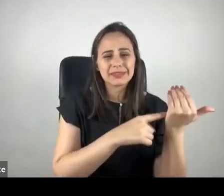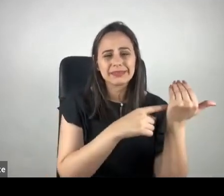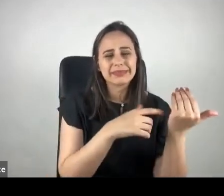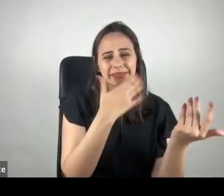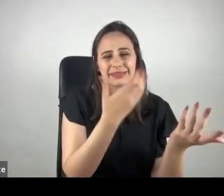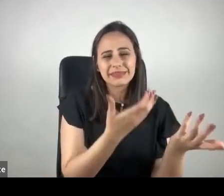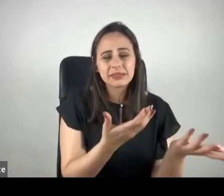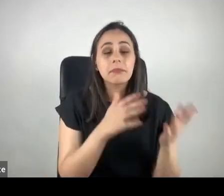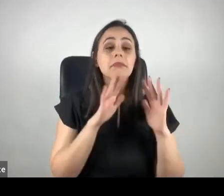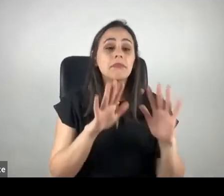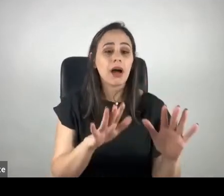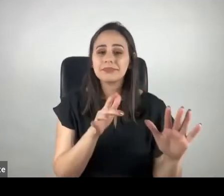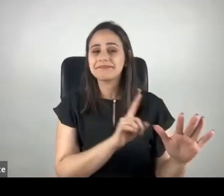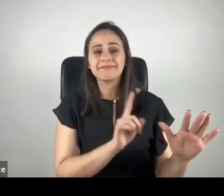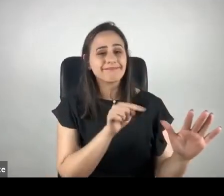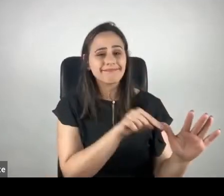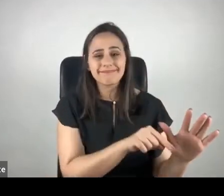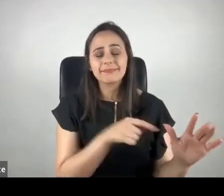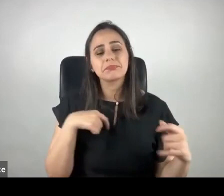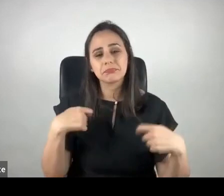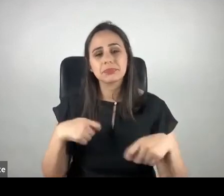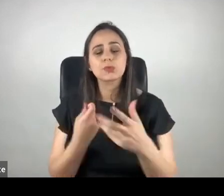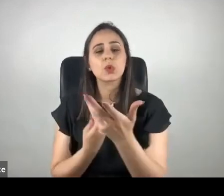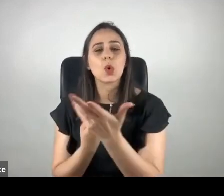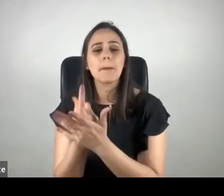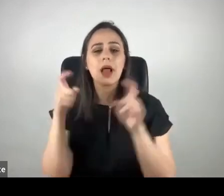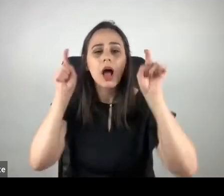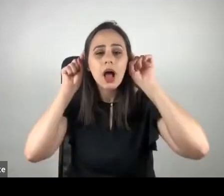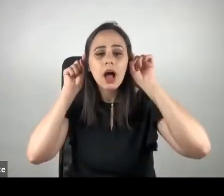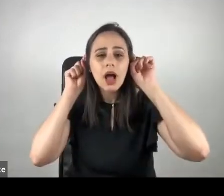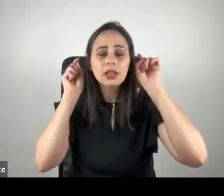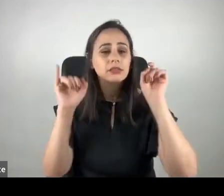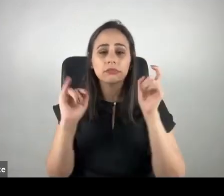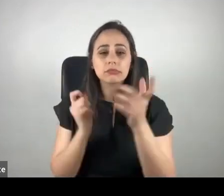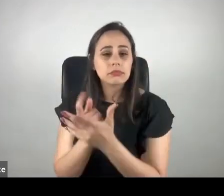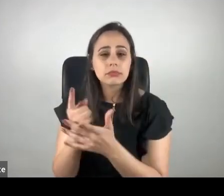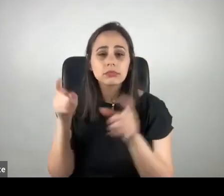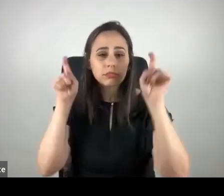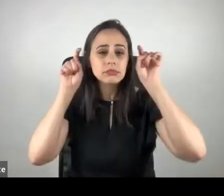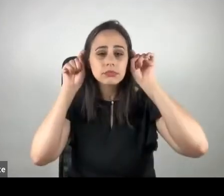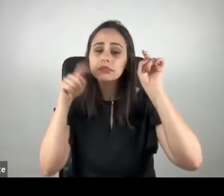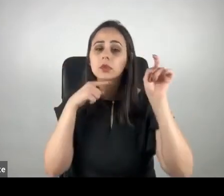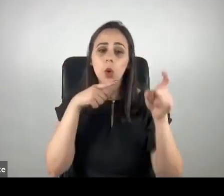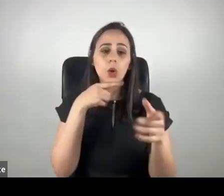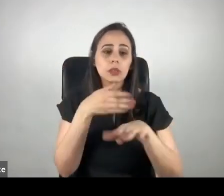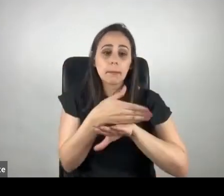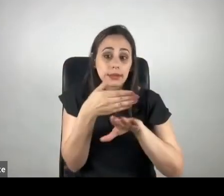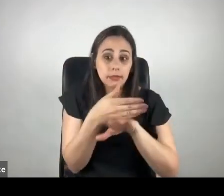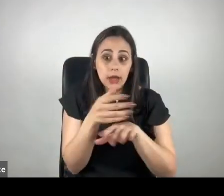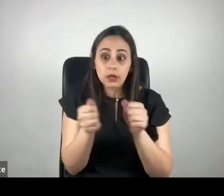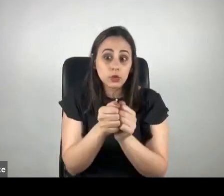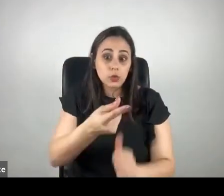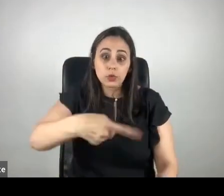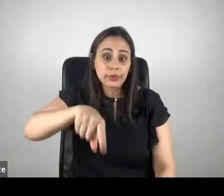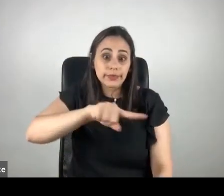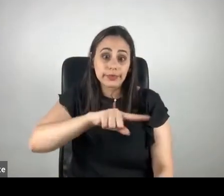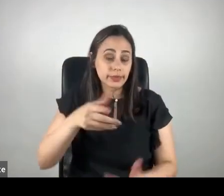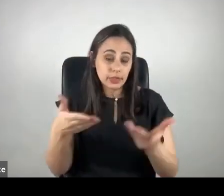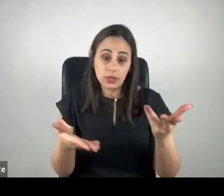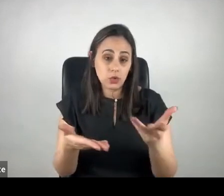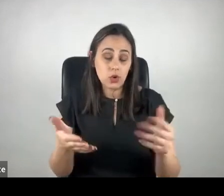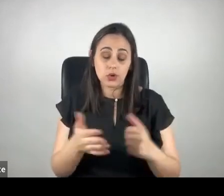eu preciso comprar, senão não estaria aqui com vocês. E eu acredito